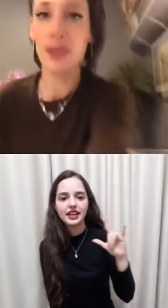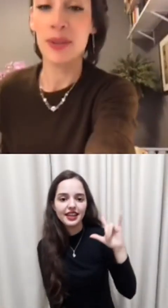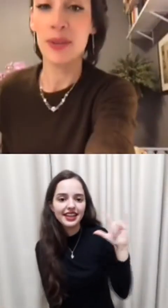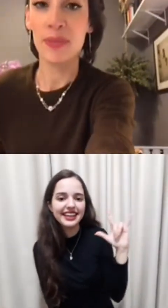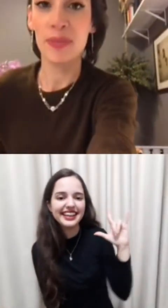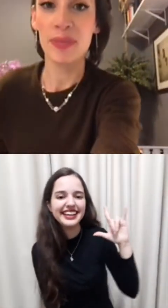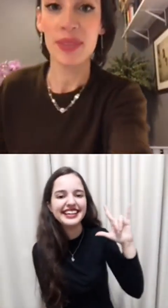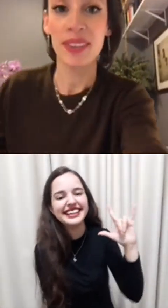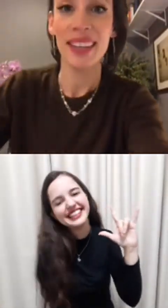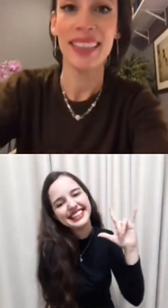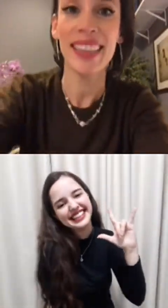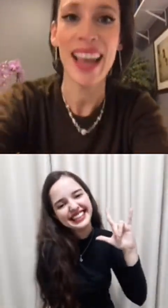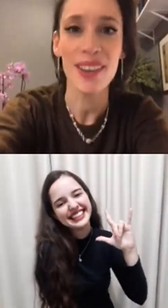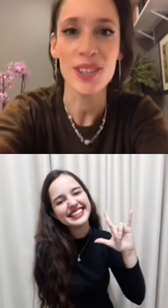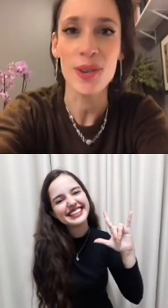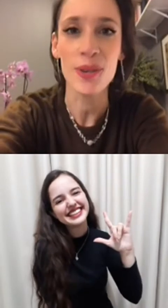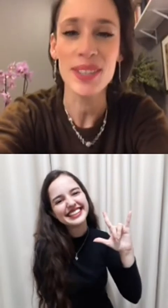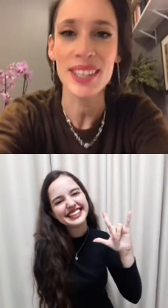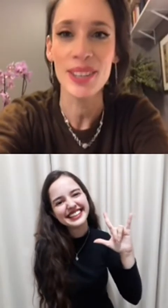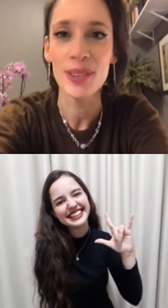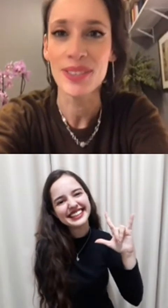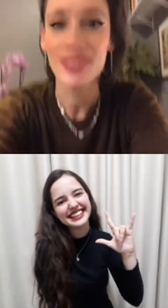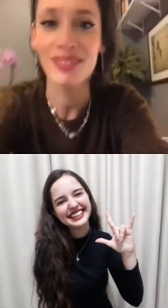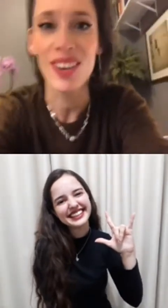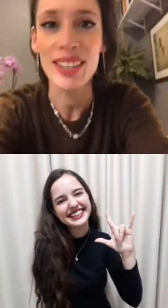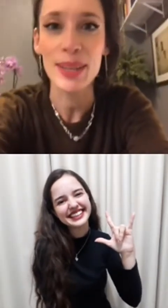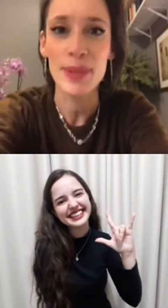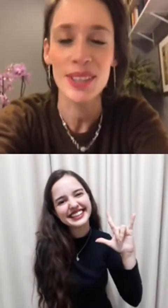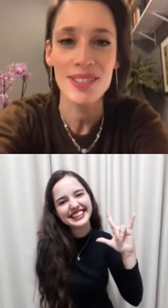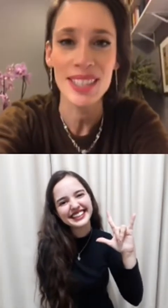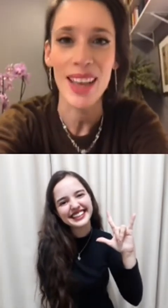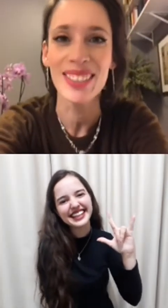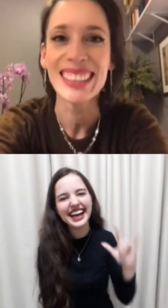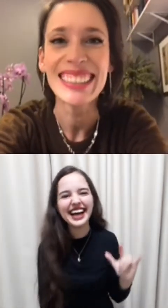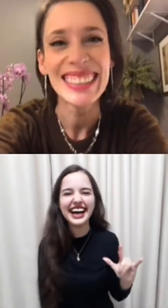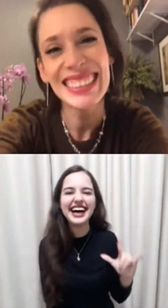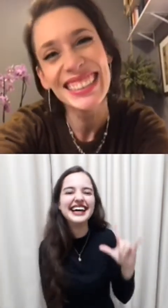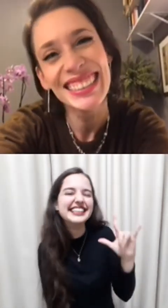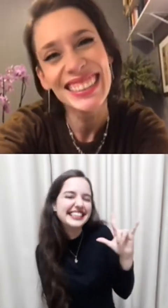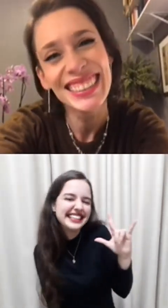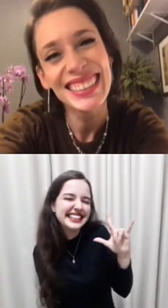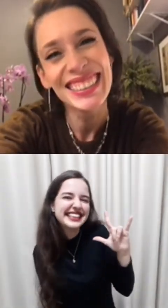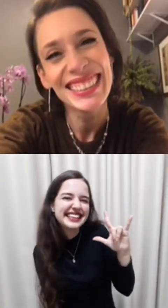aqui. Tá, eu acho que eu consigo. Nossa, a pessoa não sabe.